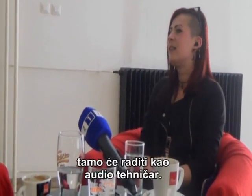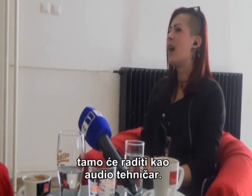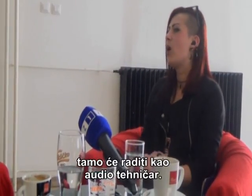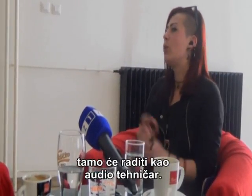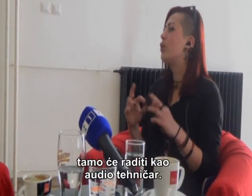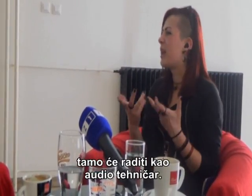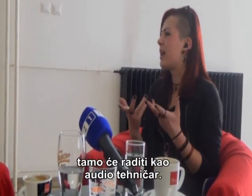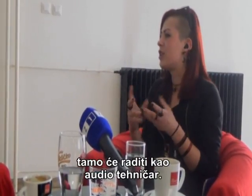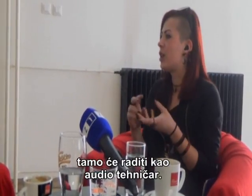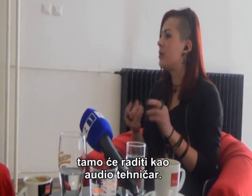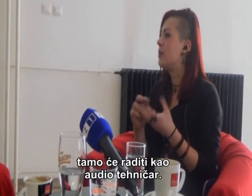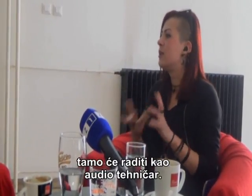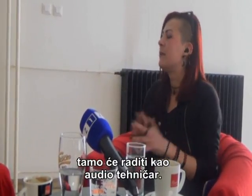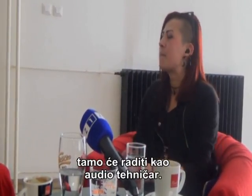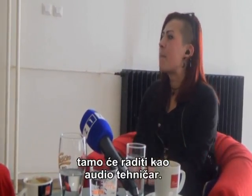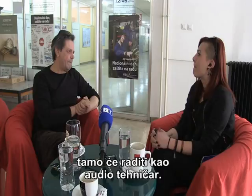kao autotehničar.